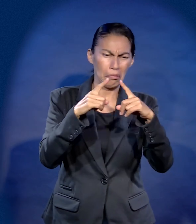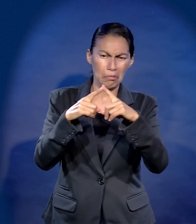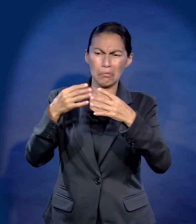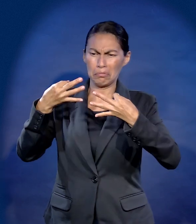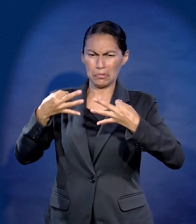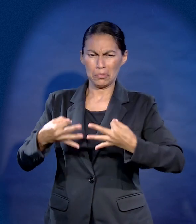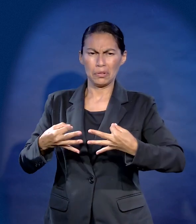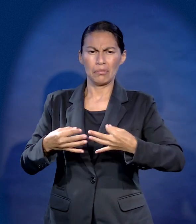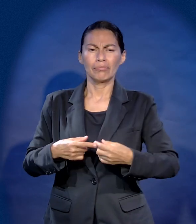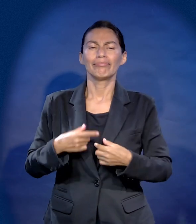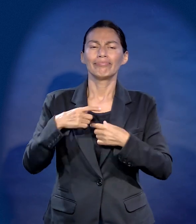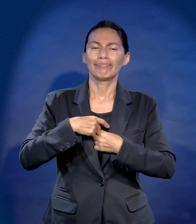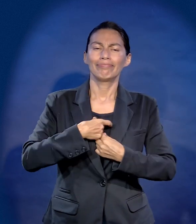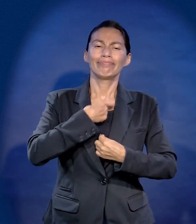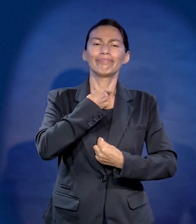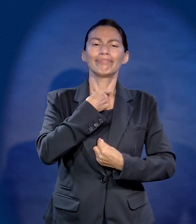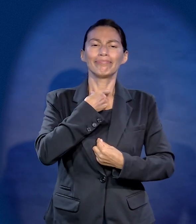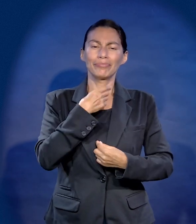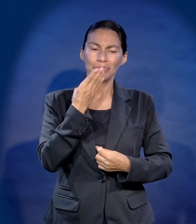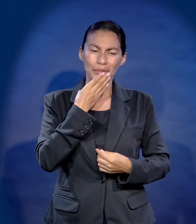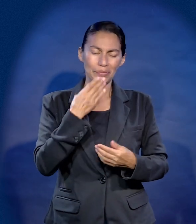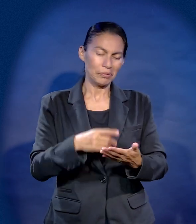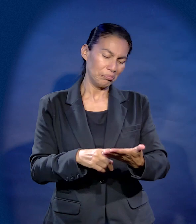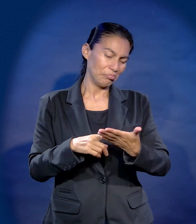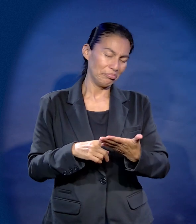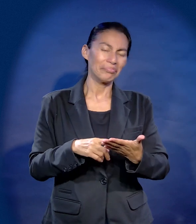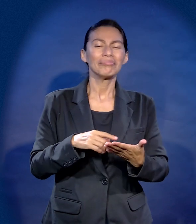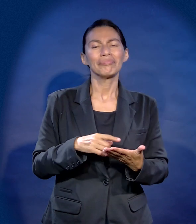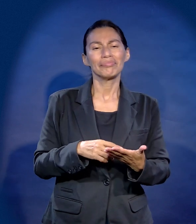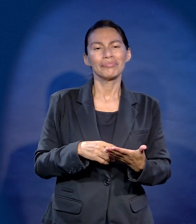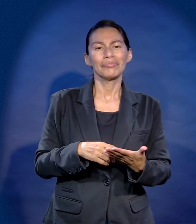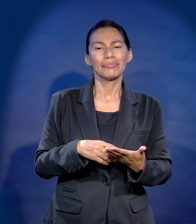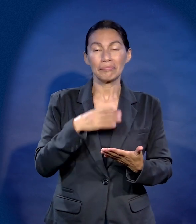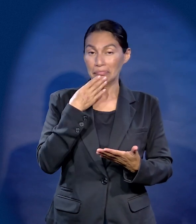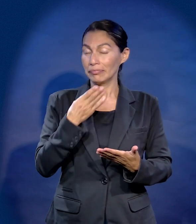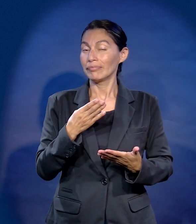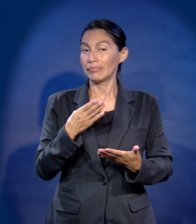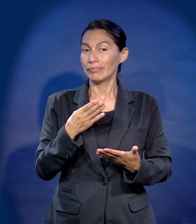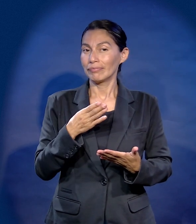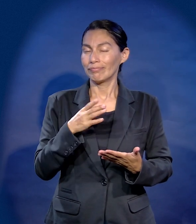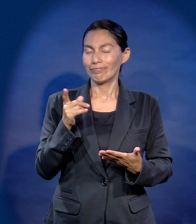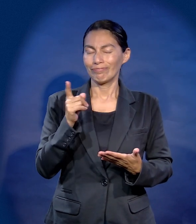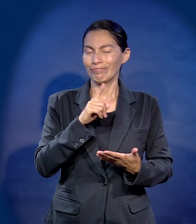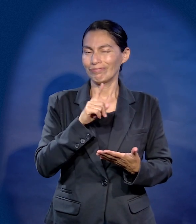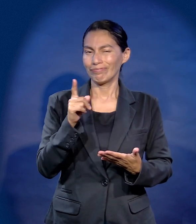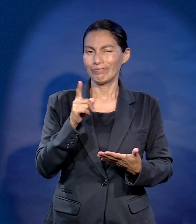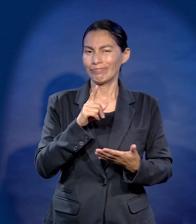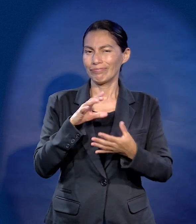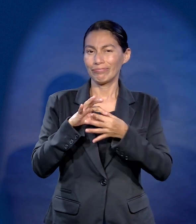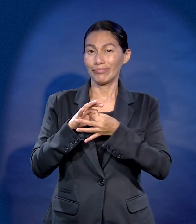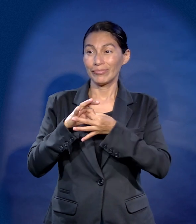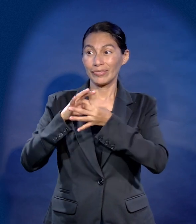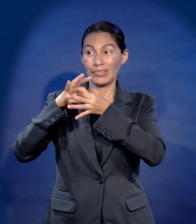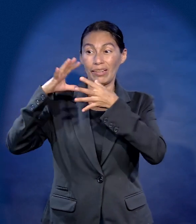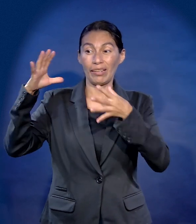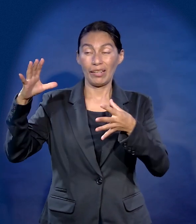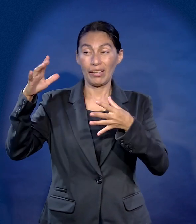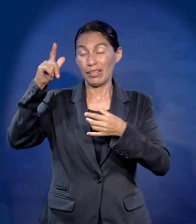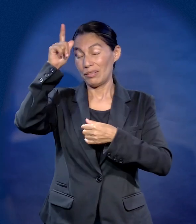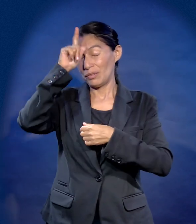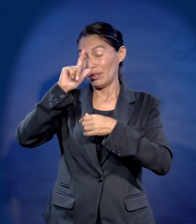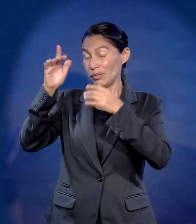automático, que venimos a la iglesia y que todo está bien, que nos ponemos corbata y traemos Biblia, todo está bien, resulta que no está bien,